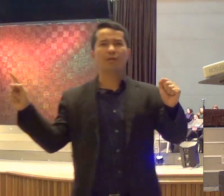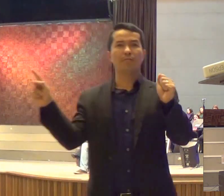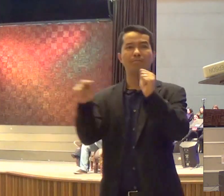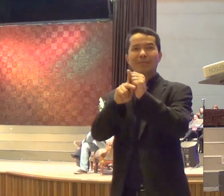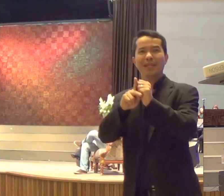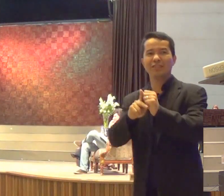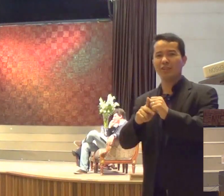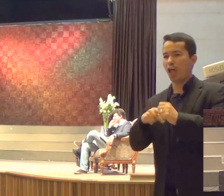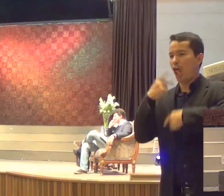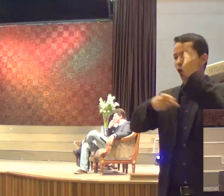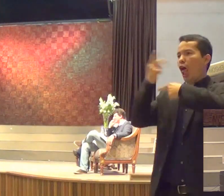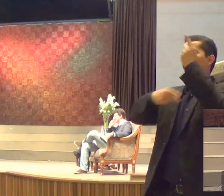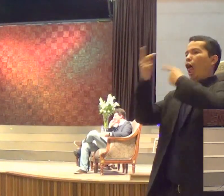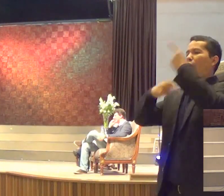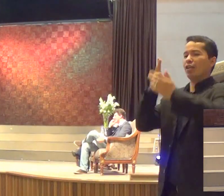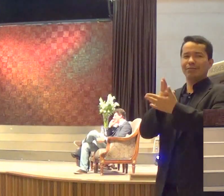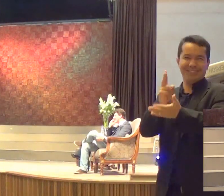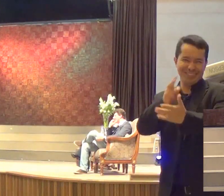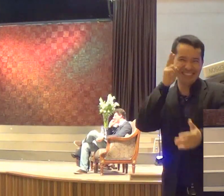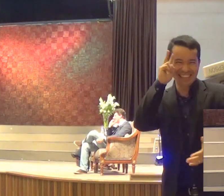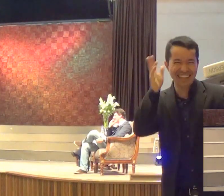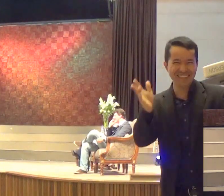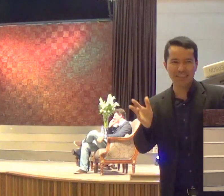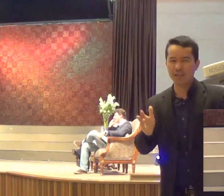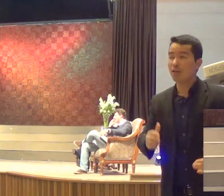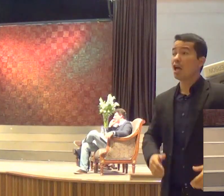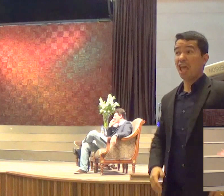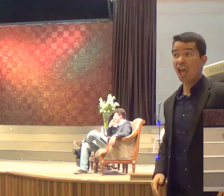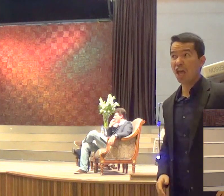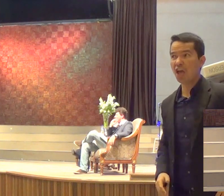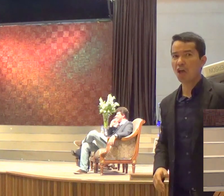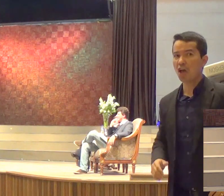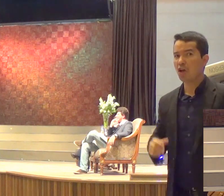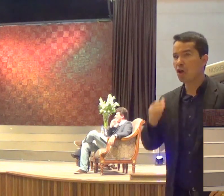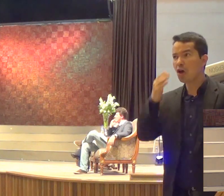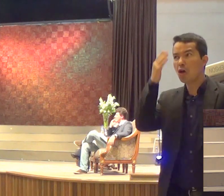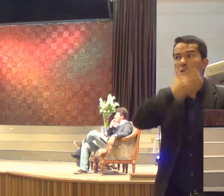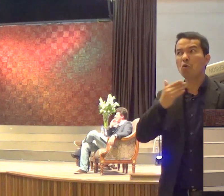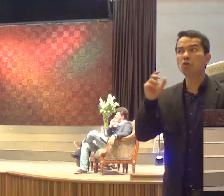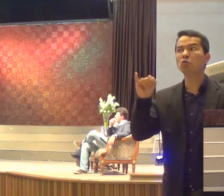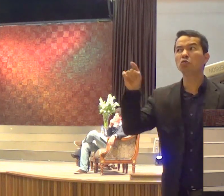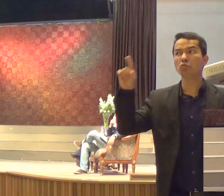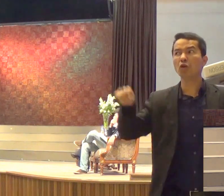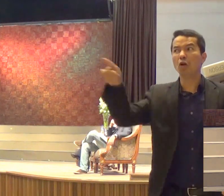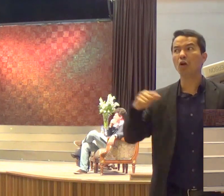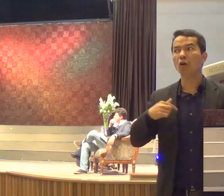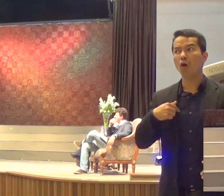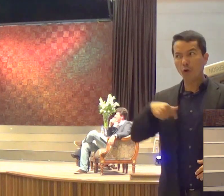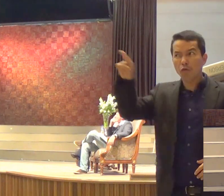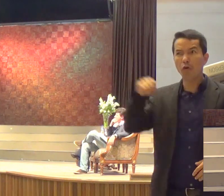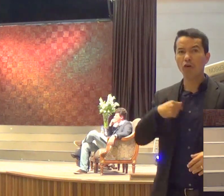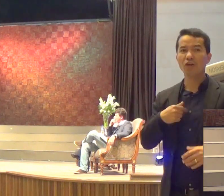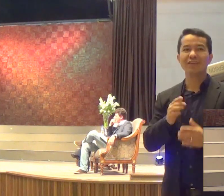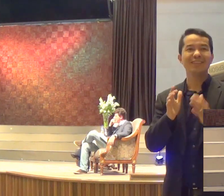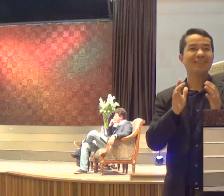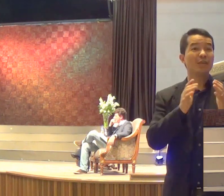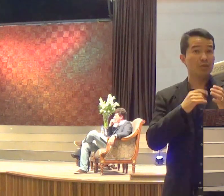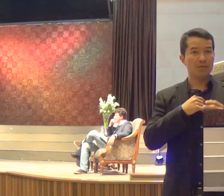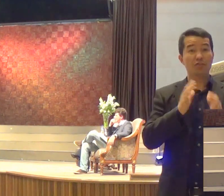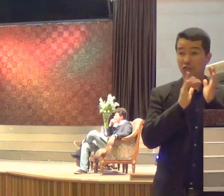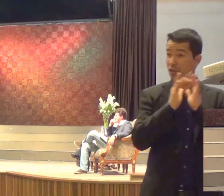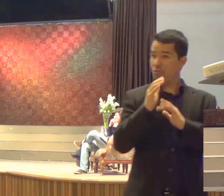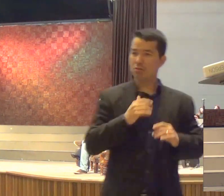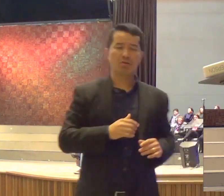falastrão diz assim se é o Senhor Manda eu ir aí Jesus fala pode vir Pedro então começa a andar sobre as ondas mas